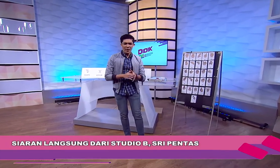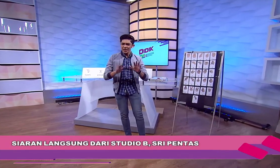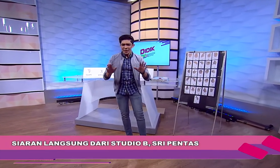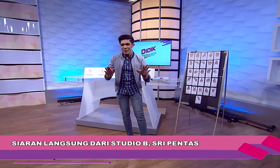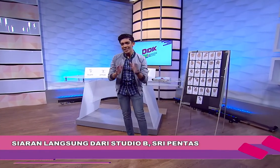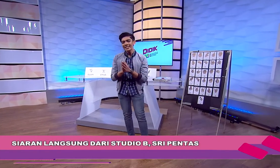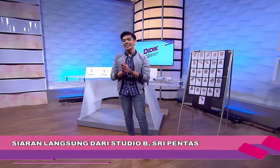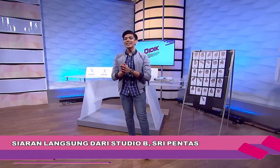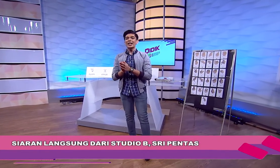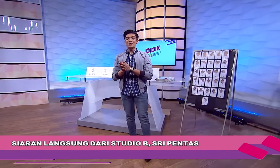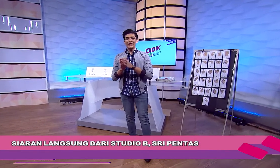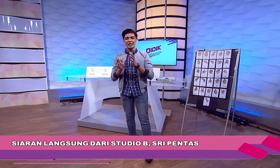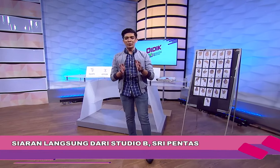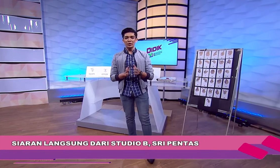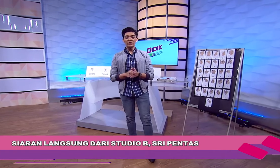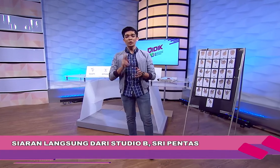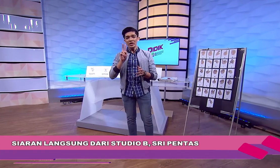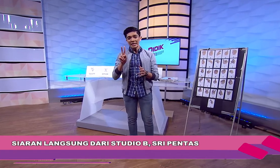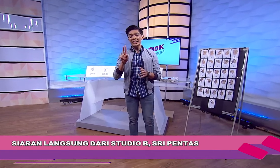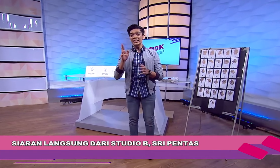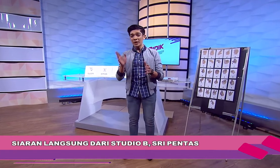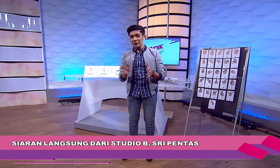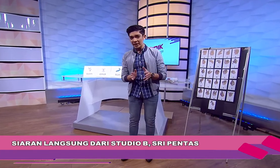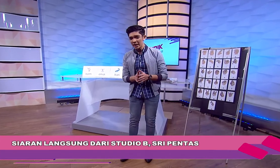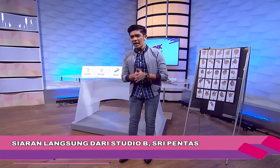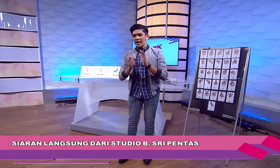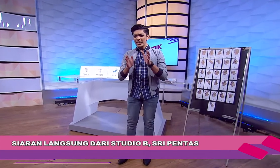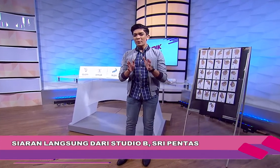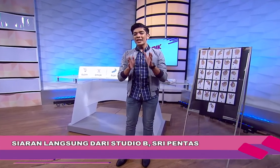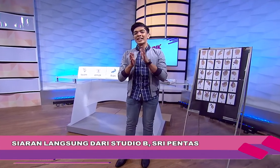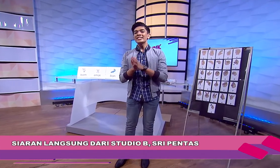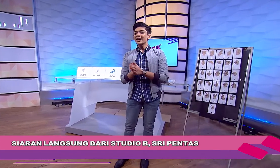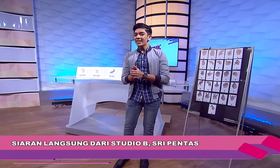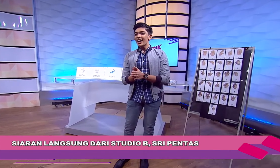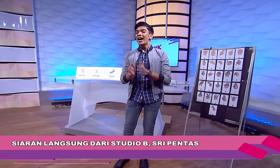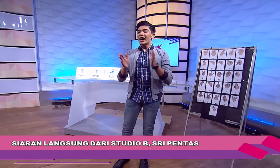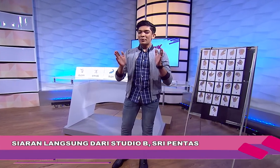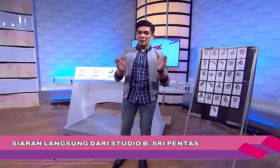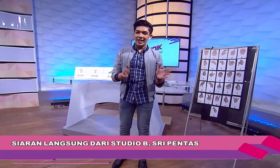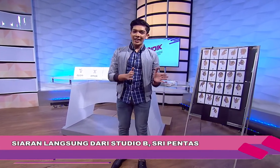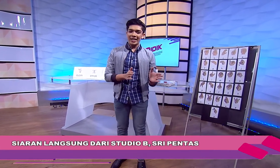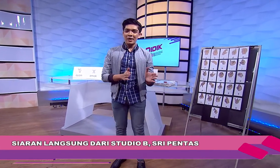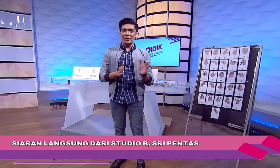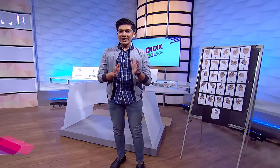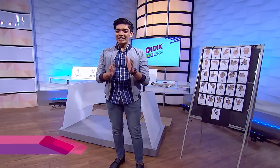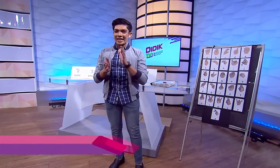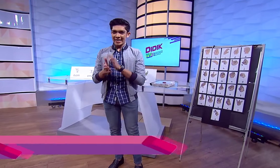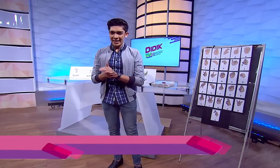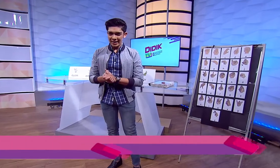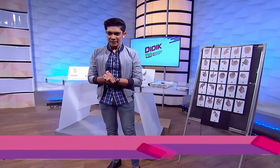macam biasa kita akan besarnya 23.00 petang dan Pada hari ini saya akan menemani anda pada hari ini